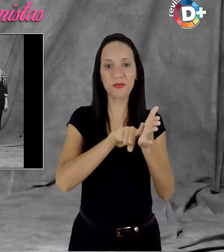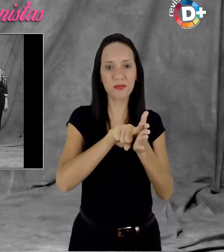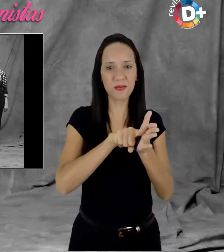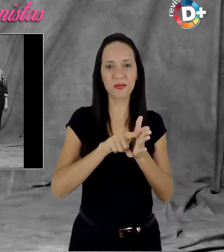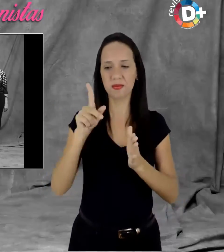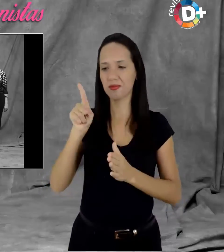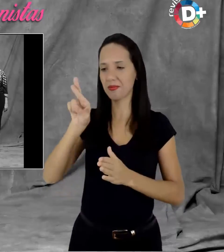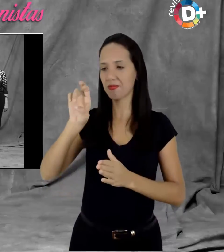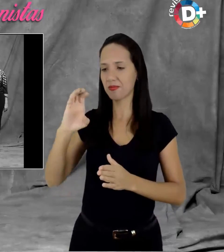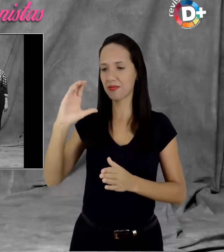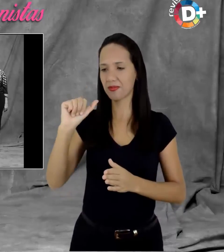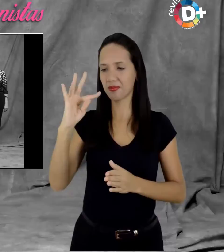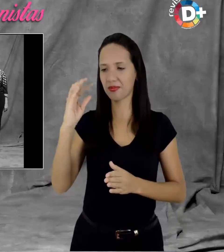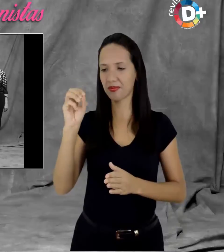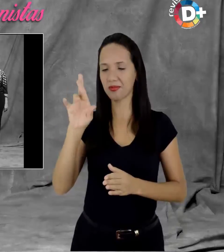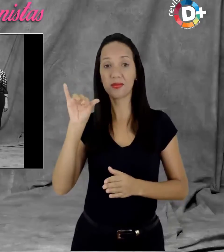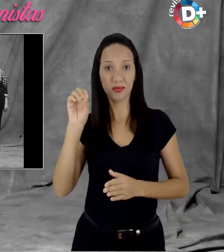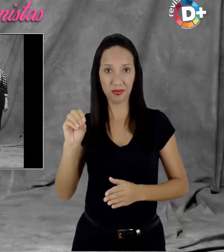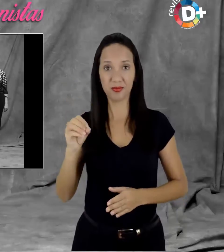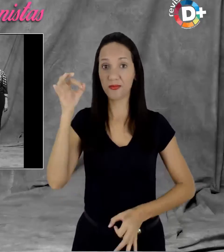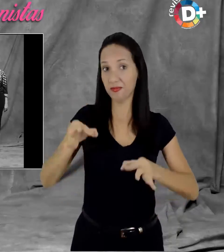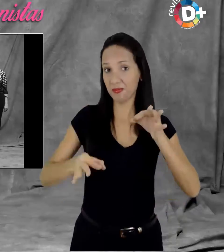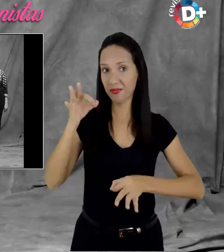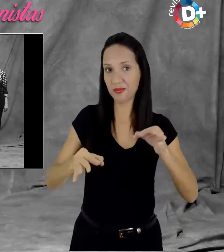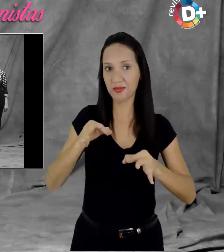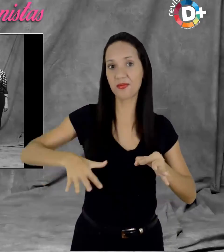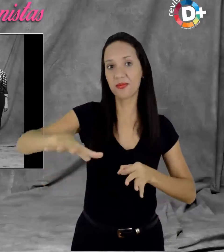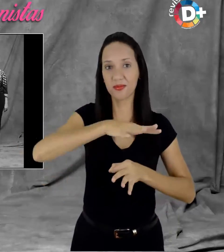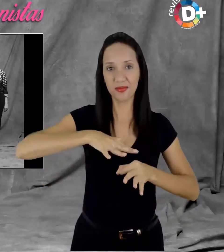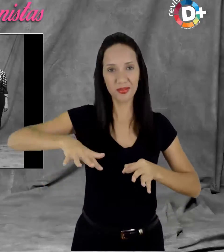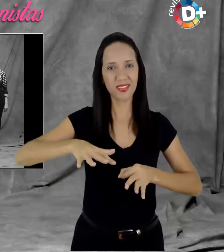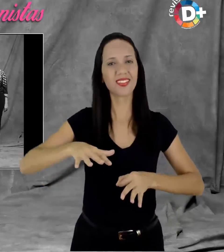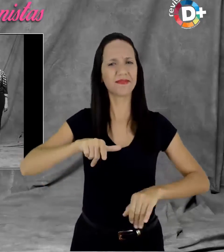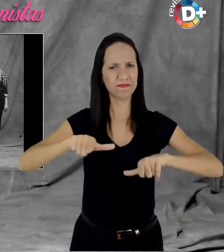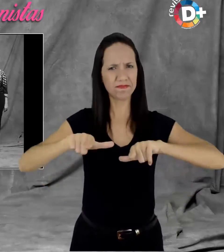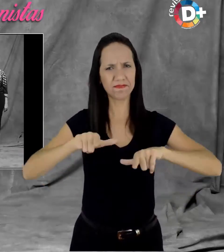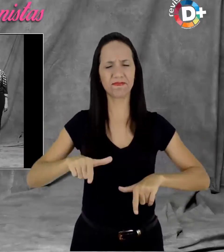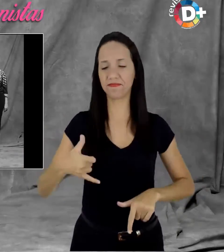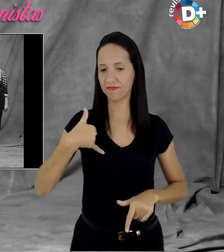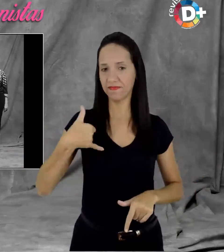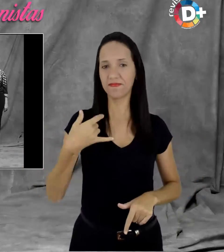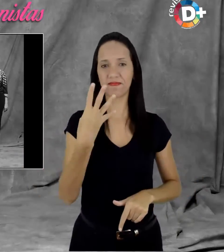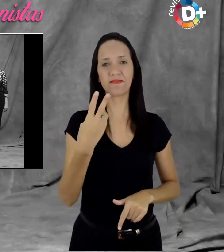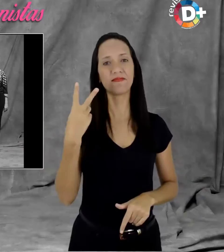Thaís Martinez é advogada e analista no setor de precatórios do Tribunal Regional do Trabalho,